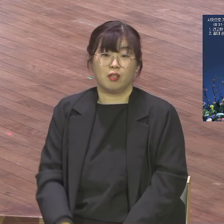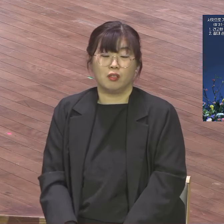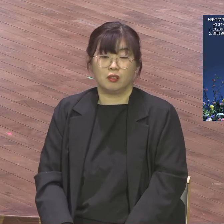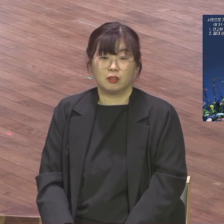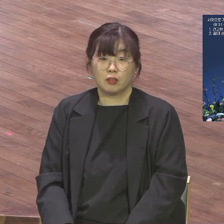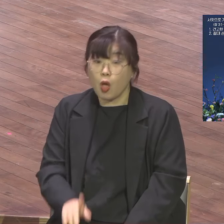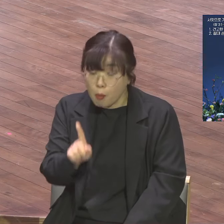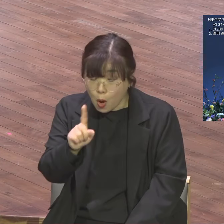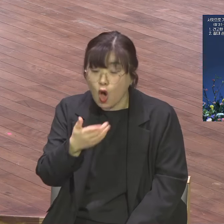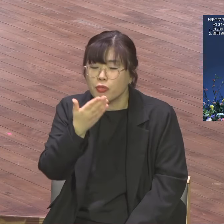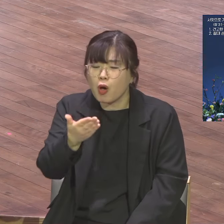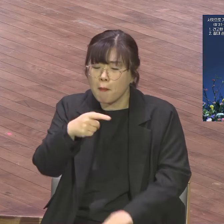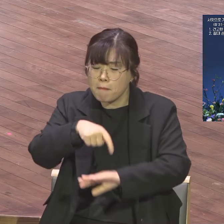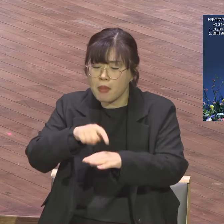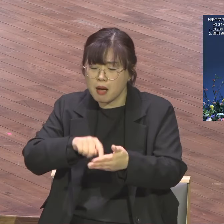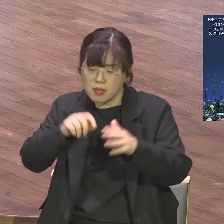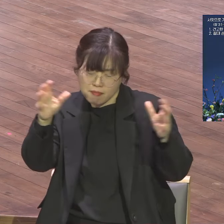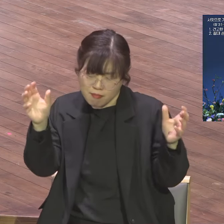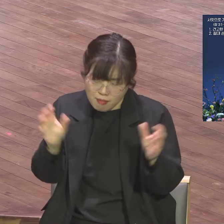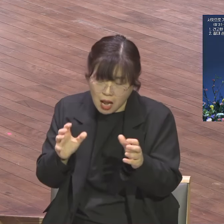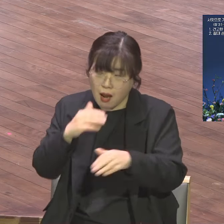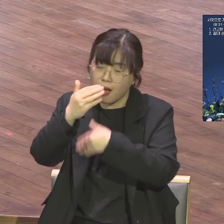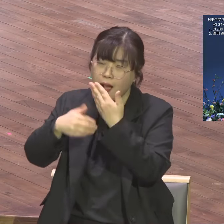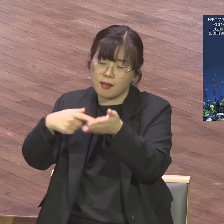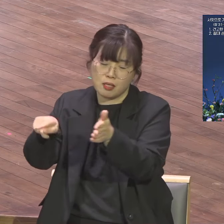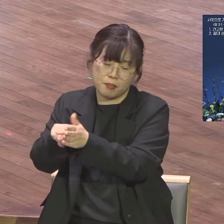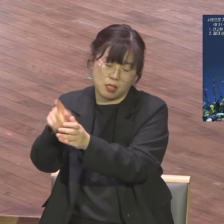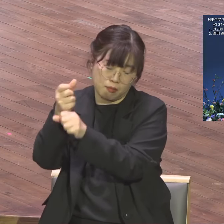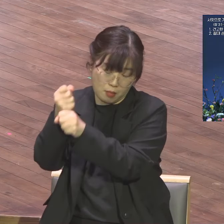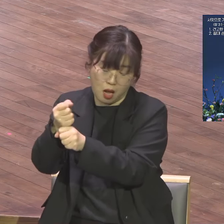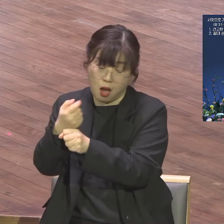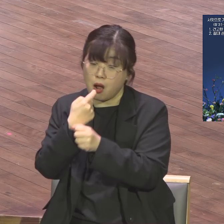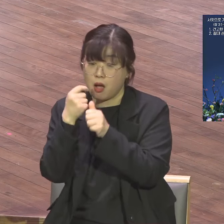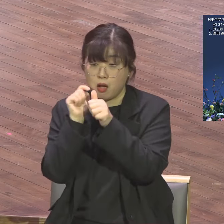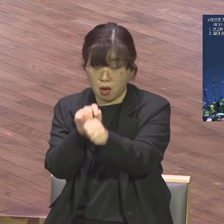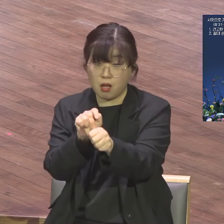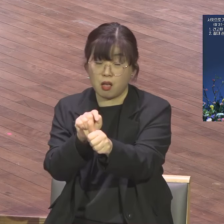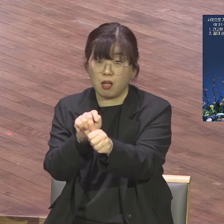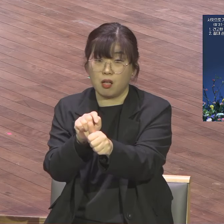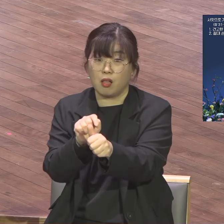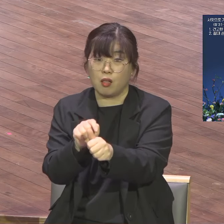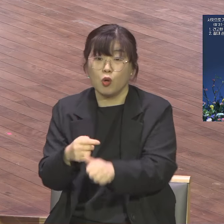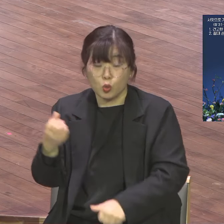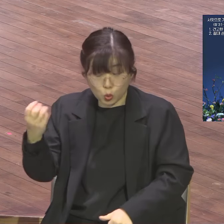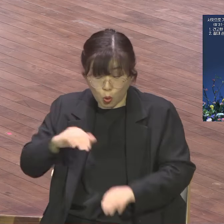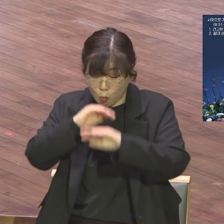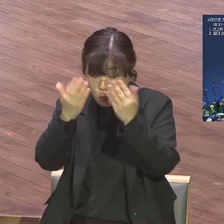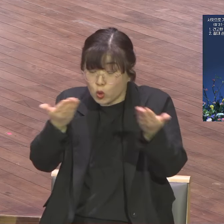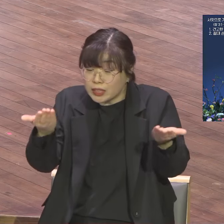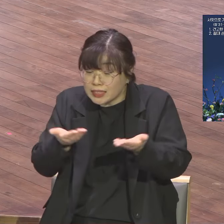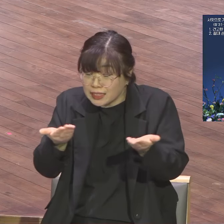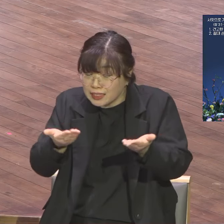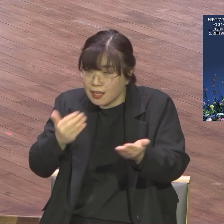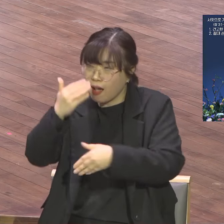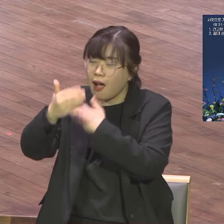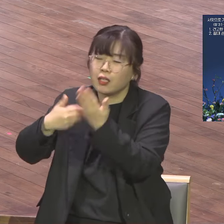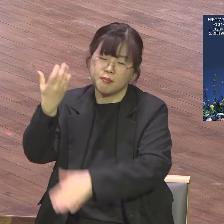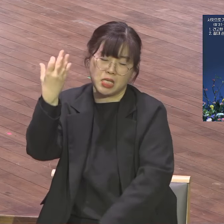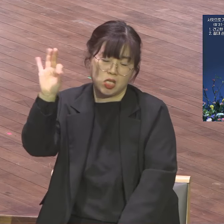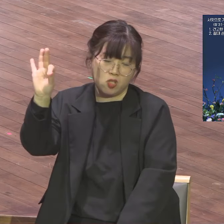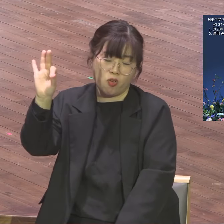너는 마음을 다하여 여호와를 신뢰하고 너는 범사에 그를 인정하라.